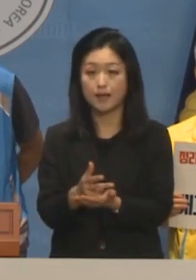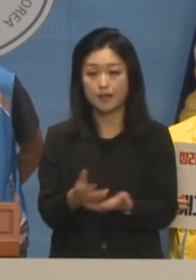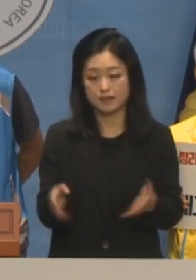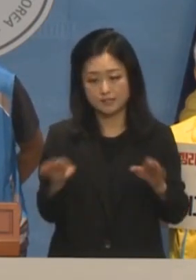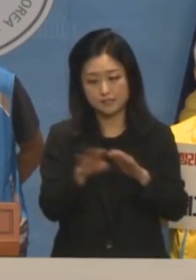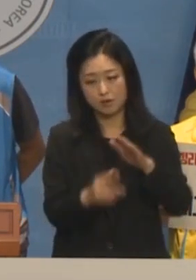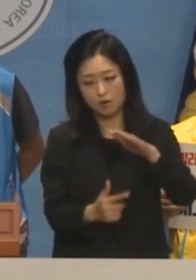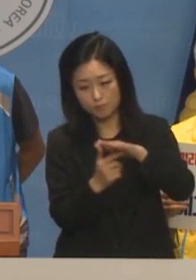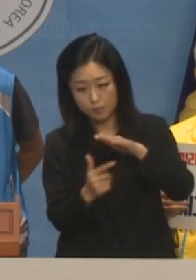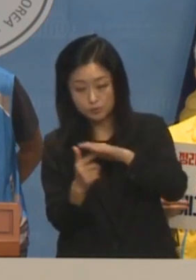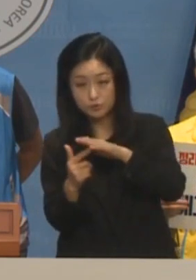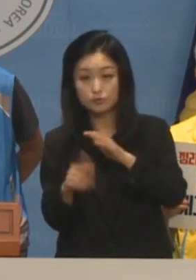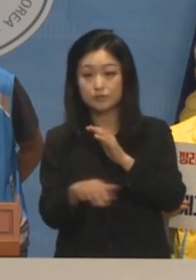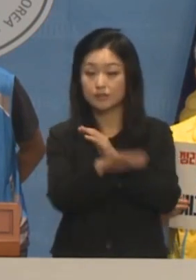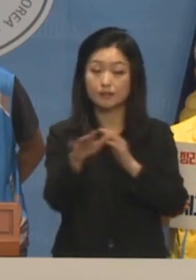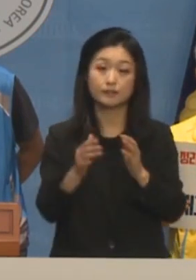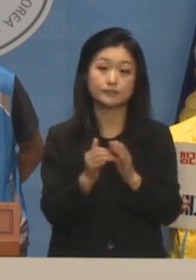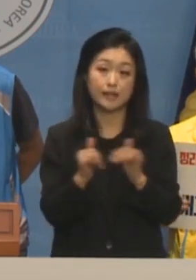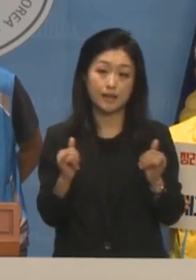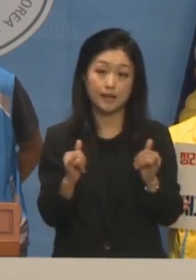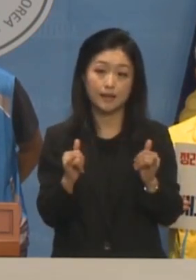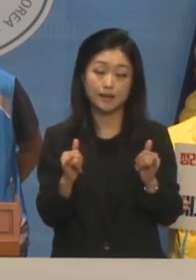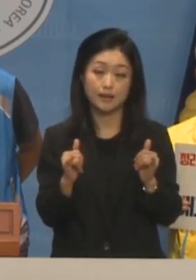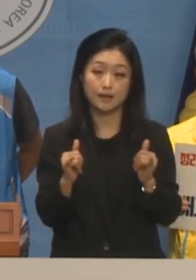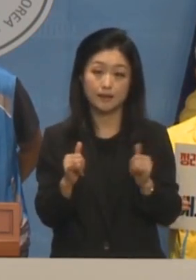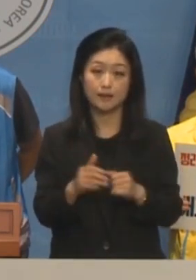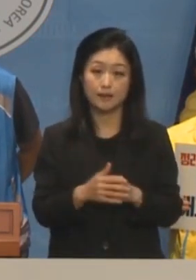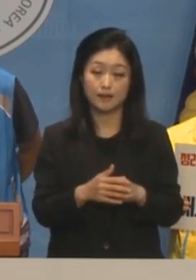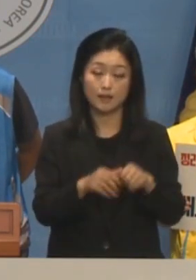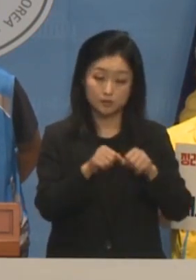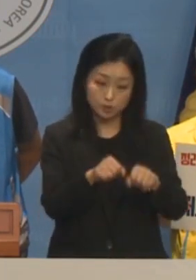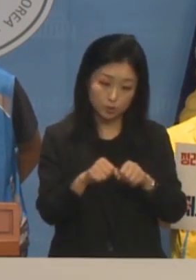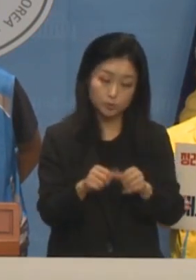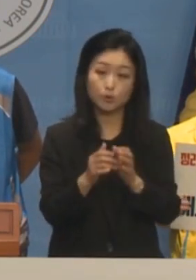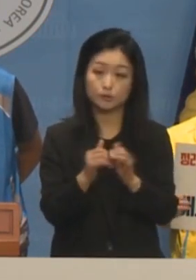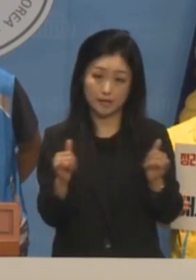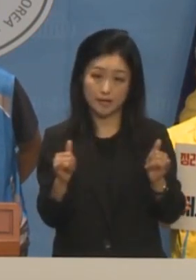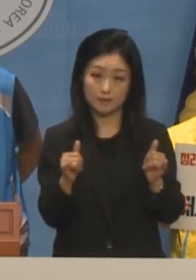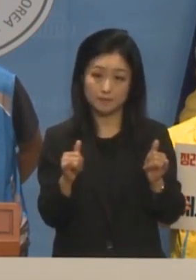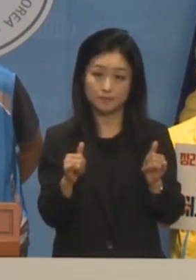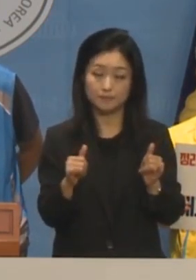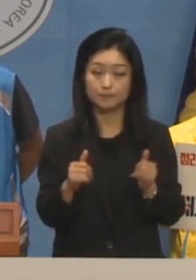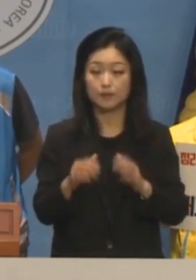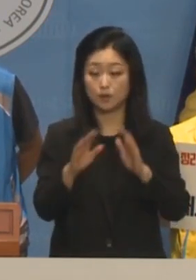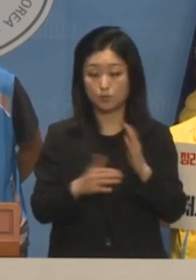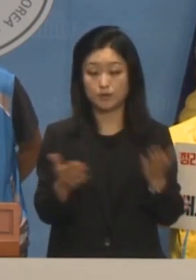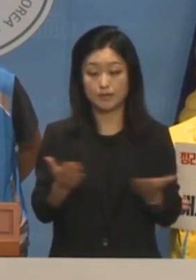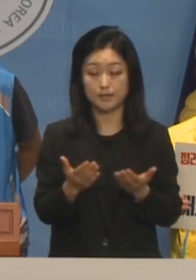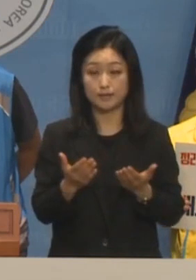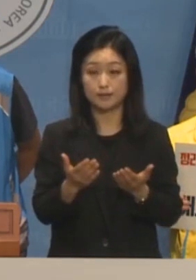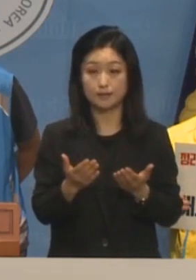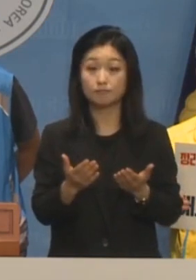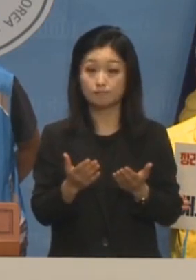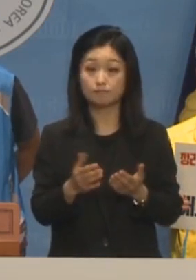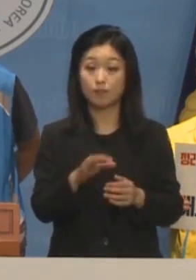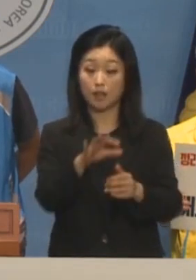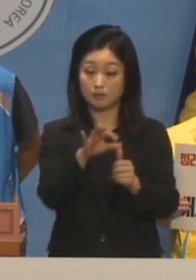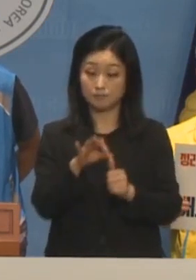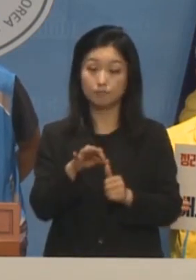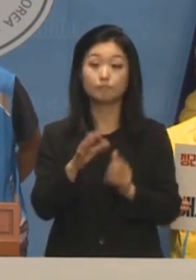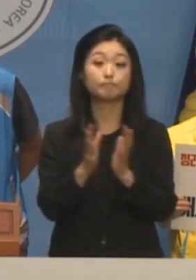시설을 보수하던 그 모든 노동자들이, 객실을 청소하던 그 모든 노동자들이 직접 고용